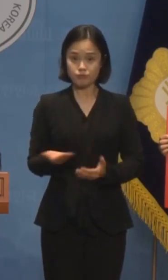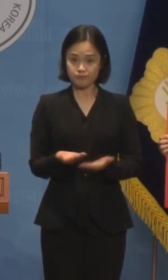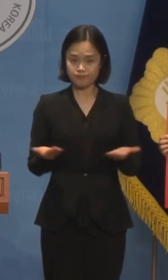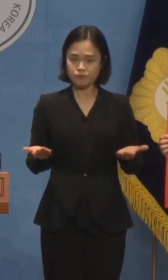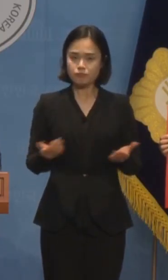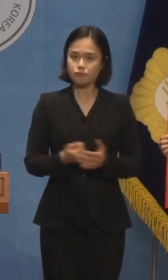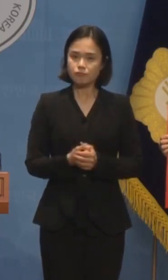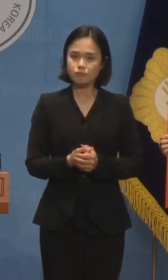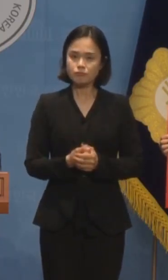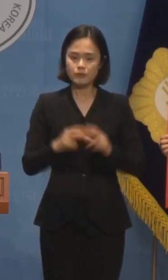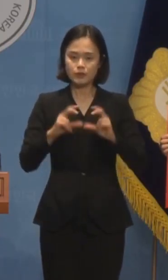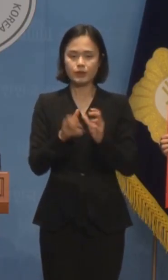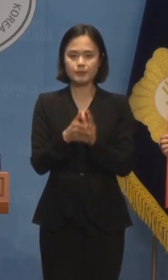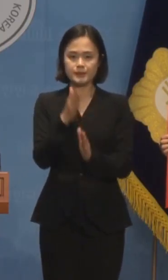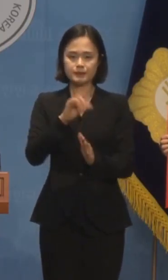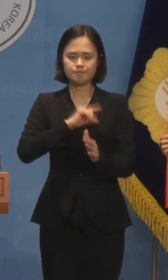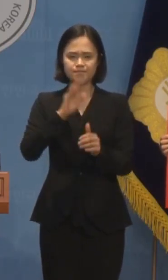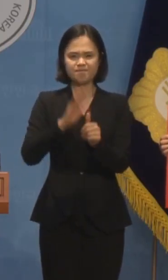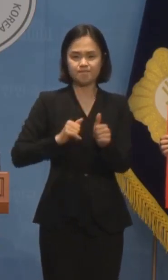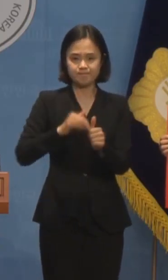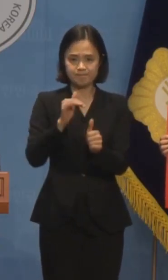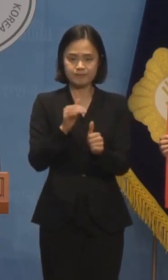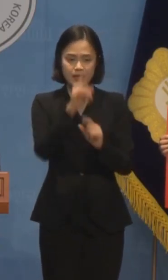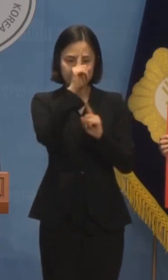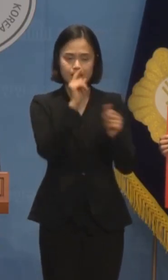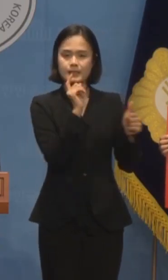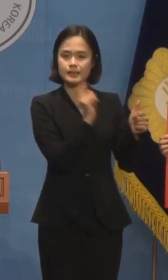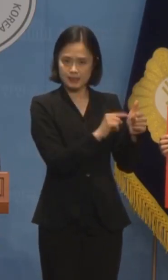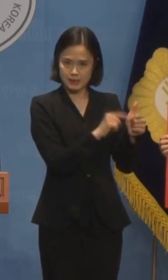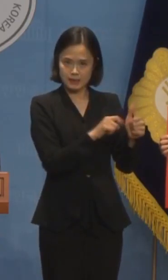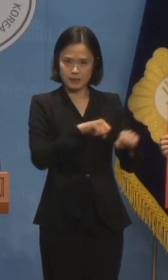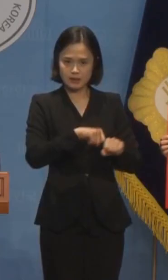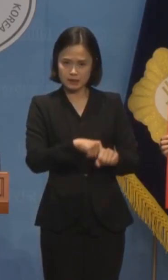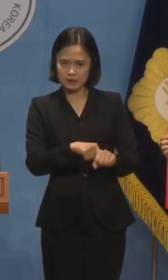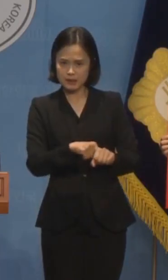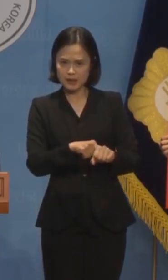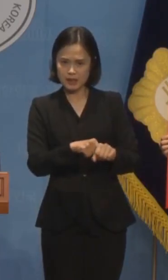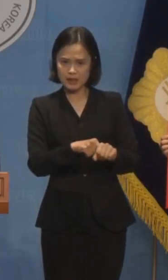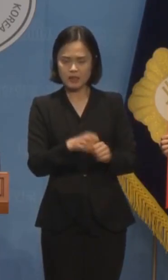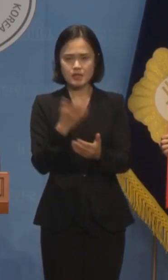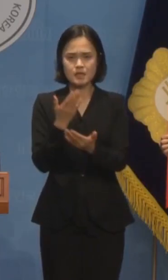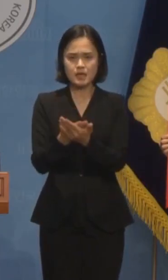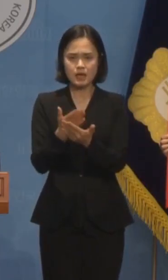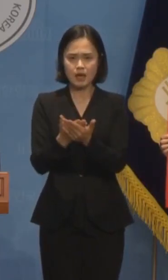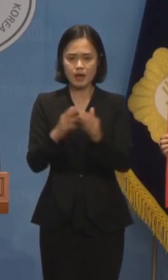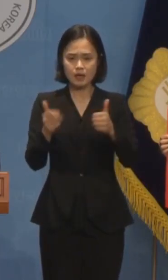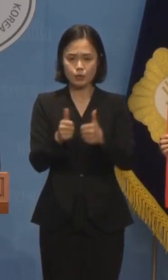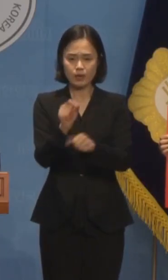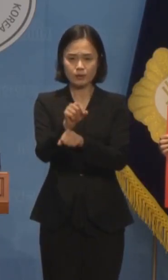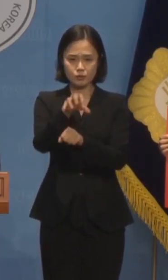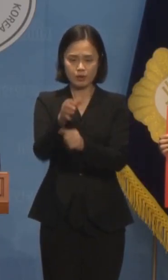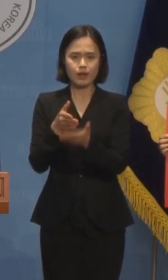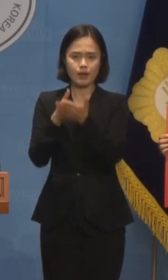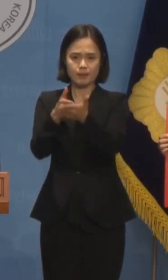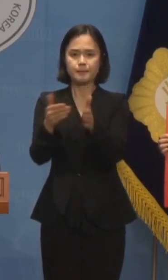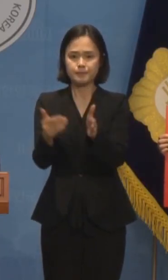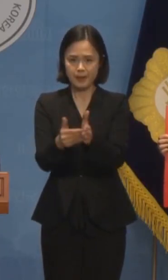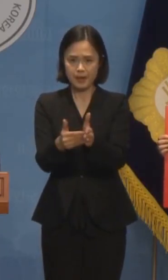성남시의 명예를 실추시킨 이영경 시의원에 대해 징계 요구서를 의회 사무국에 제출했으며